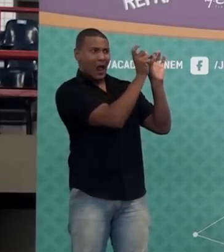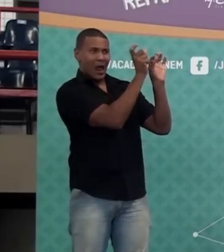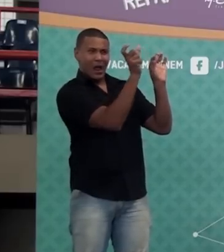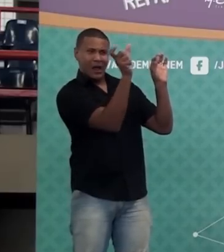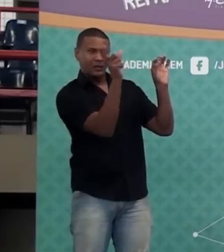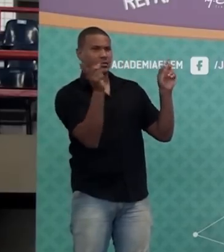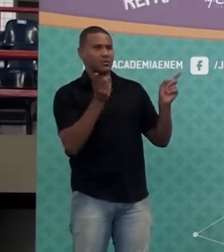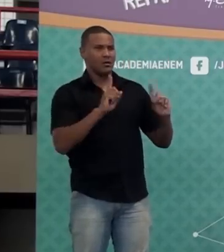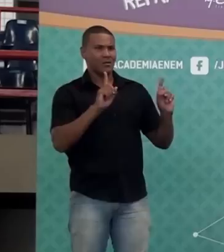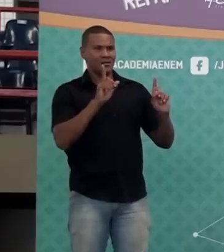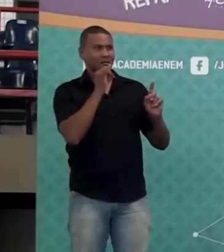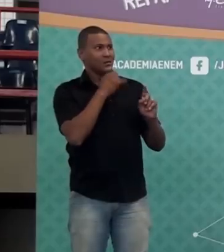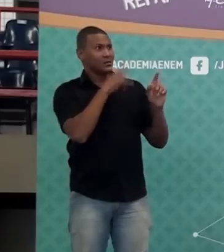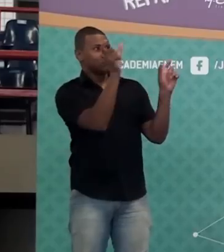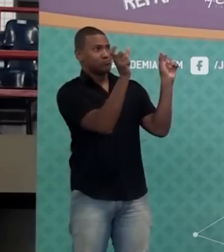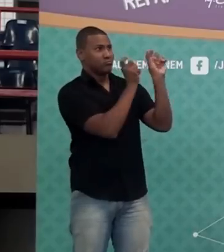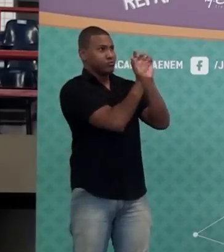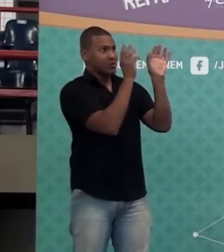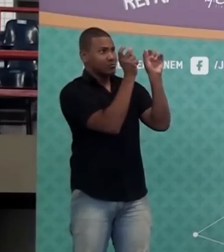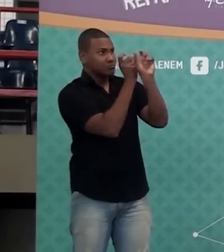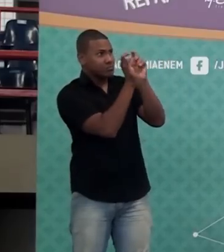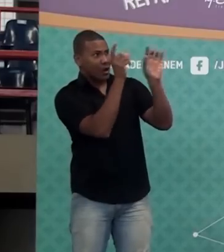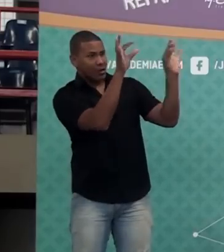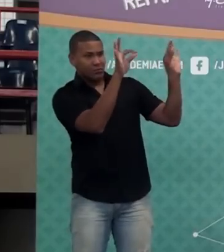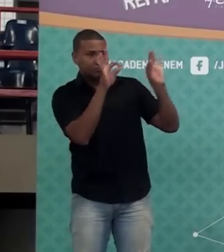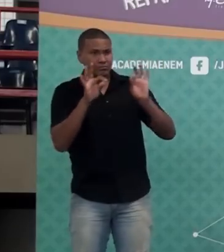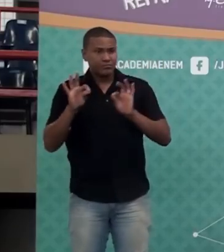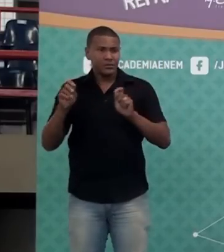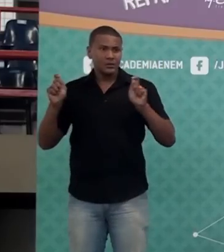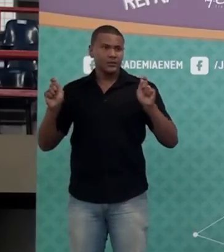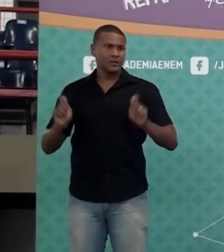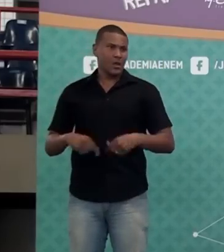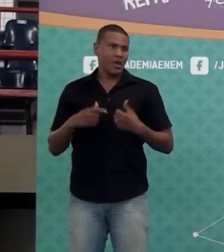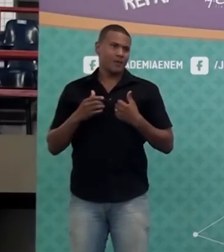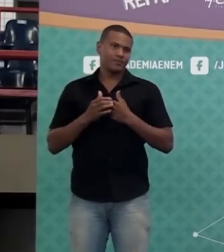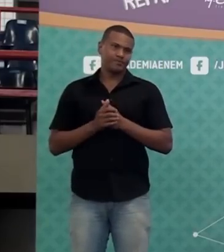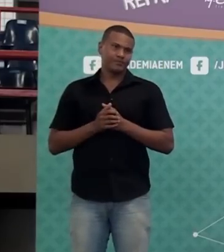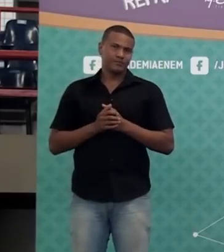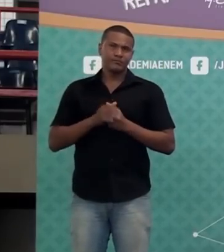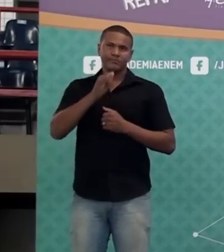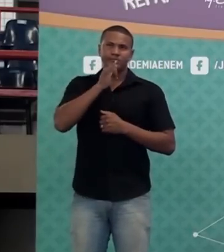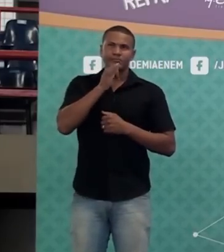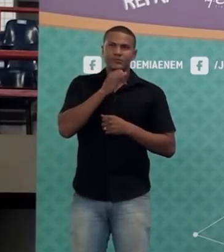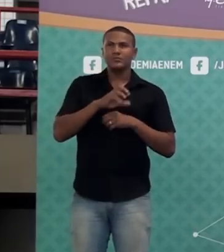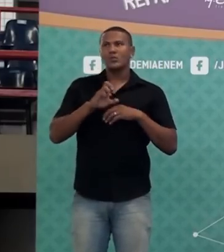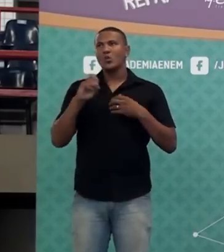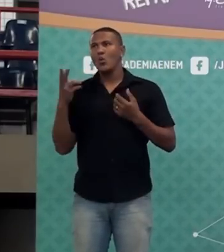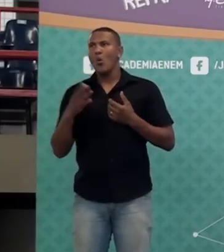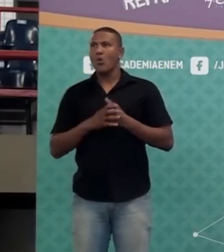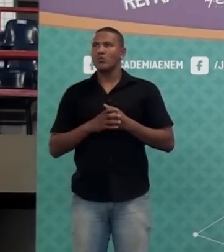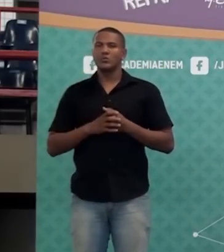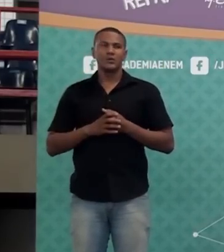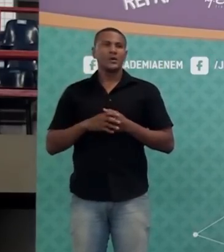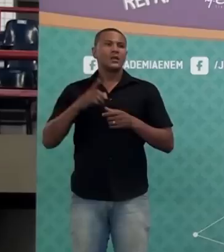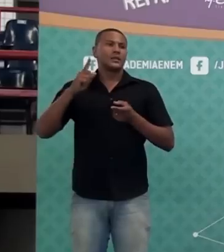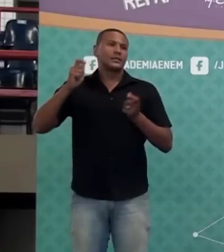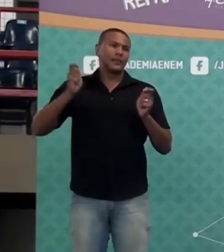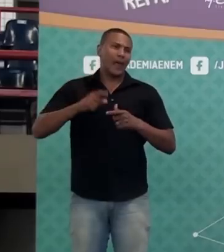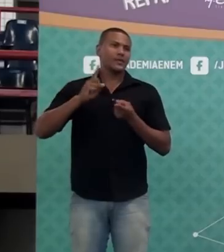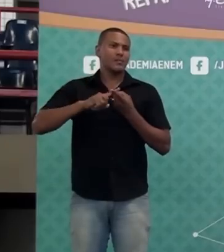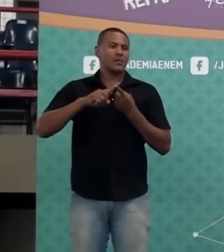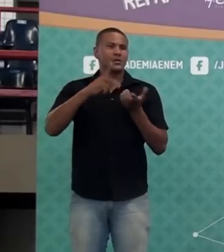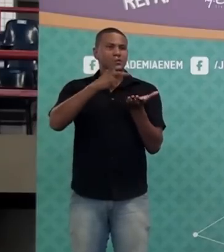No lugar de dizer os desafios da educação no Brasil, eu posso colocar a luta, os embates,